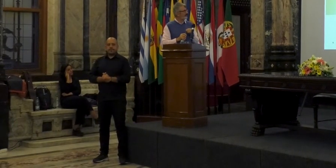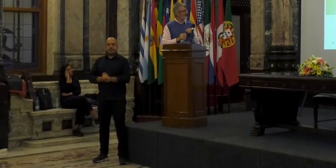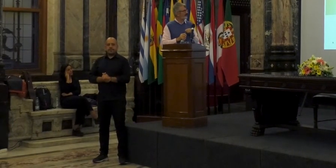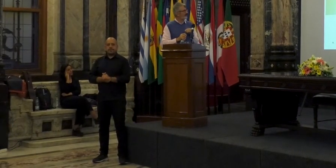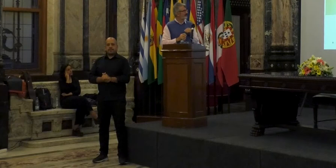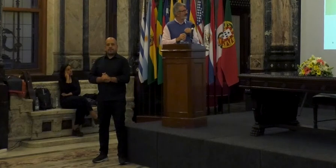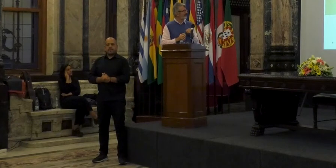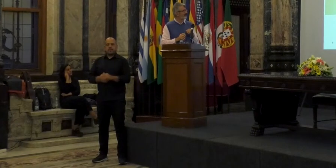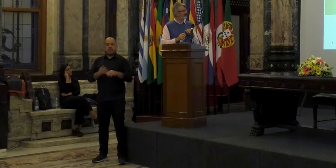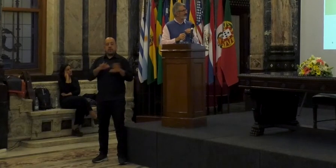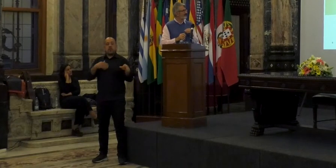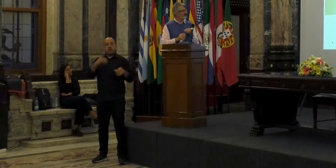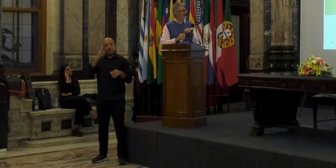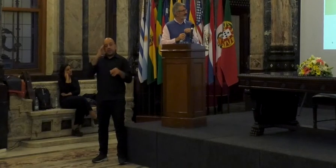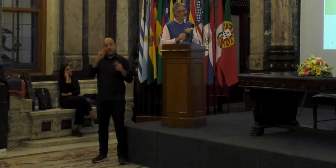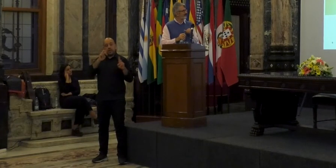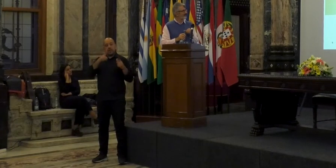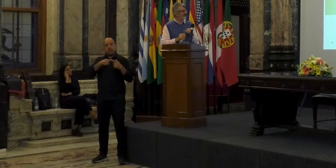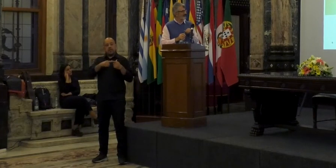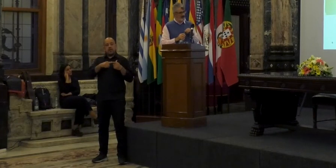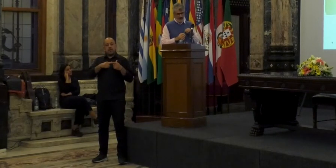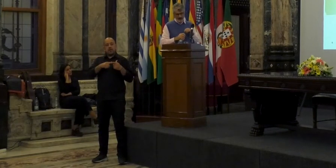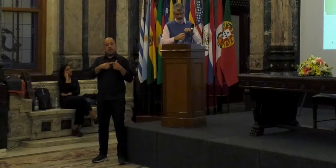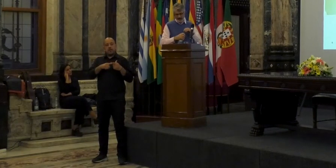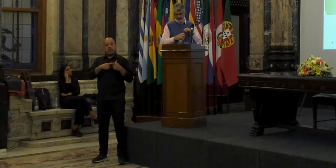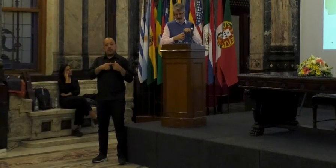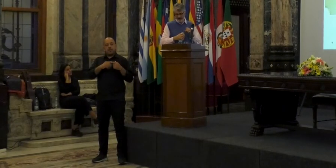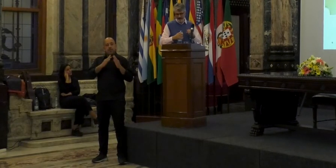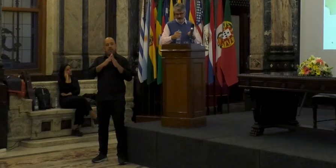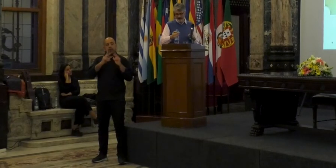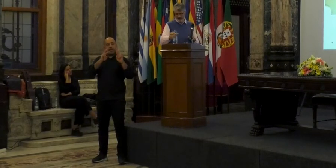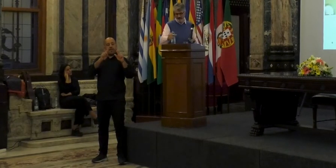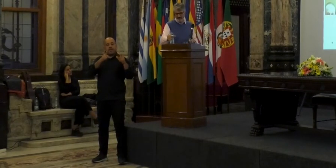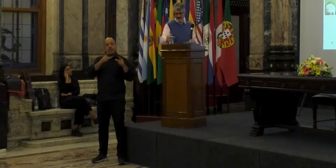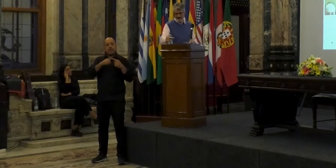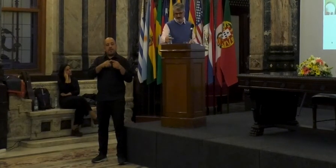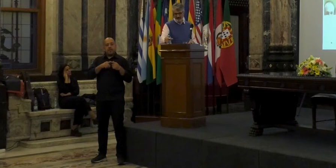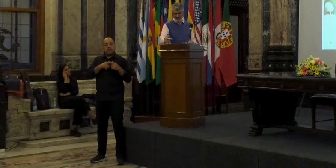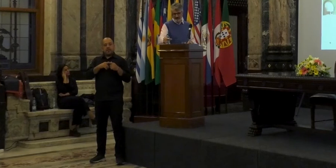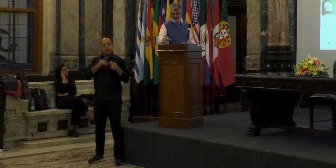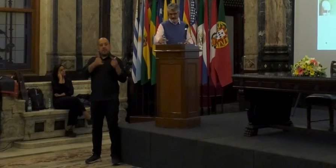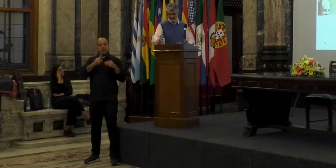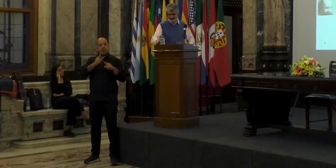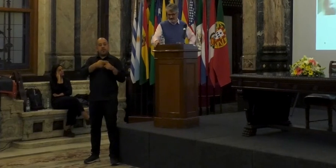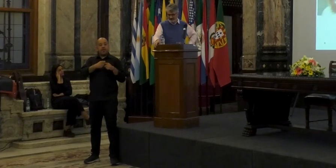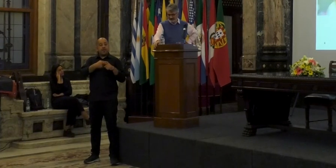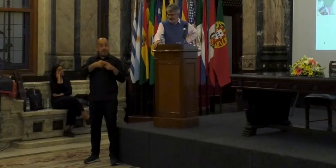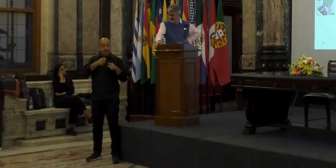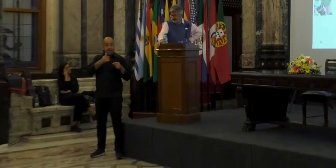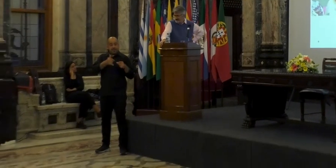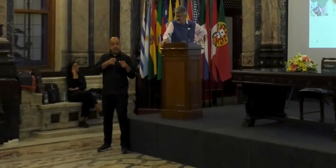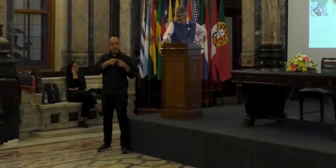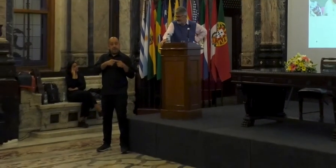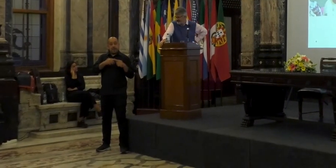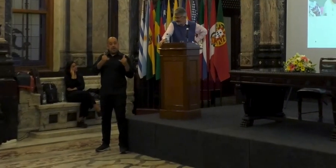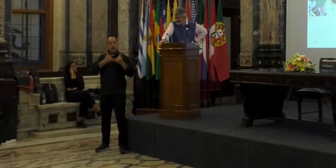Niño, no sabéis bajar la tapa, por Dios. No sabéis ni adentro el día que tengáis una novia. El